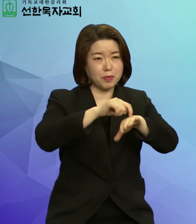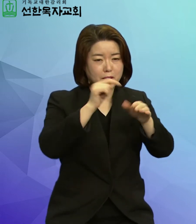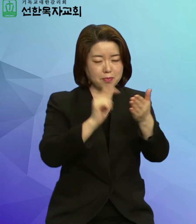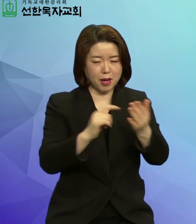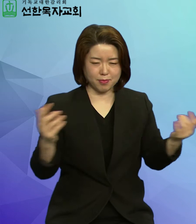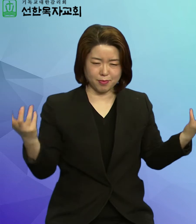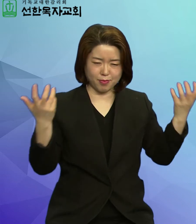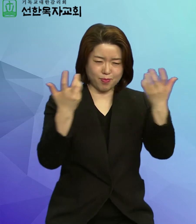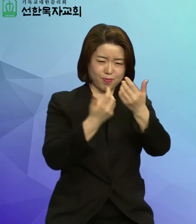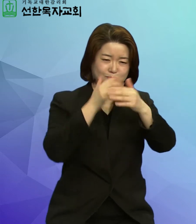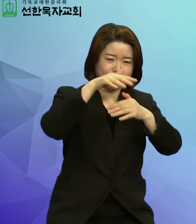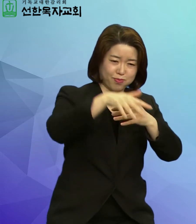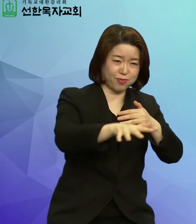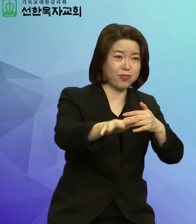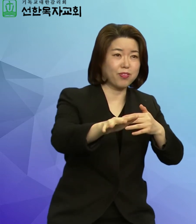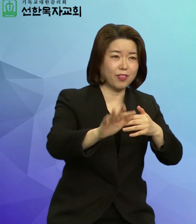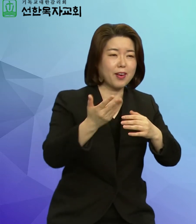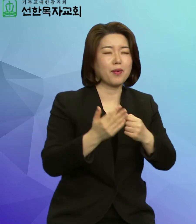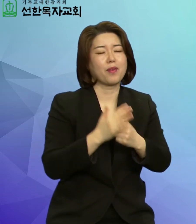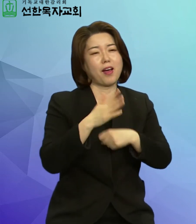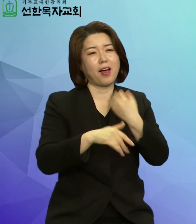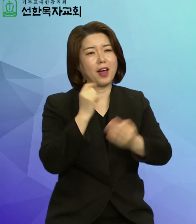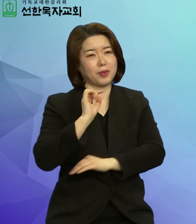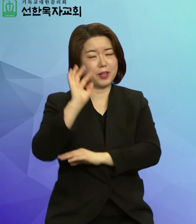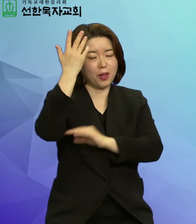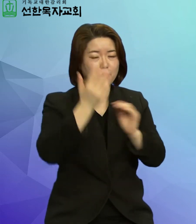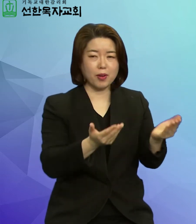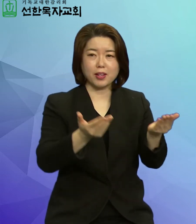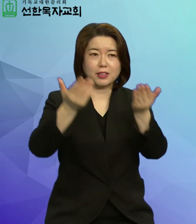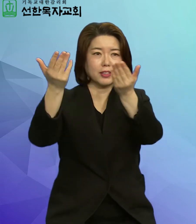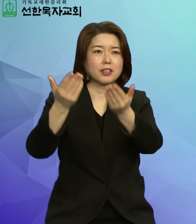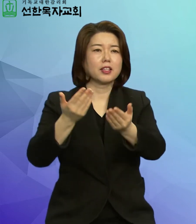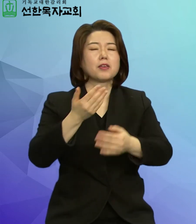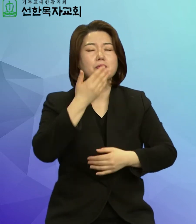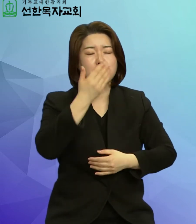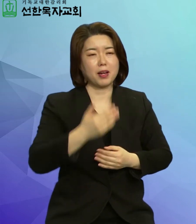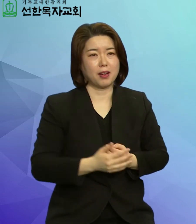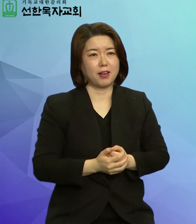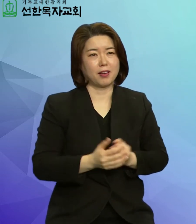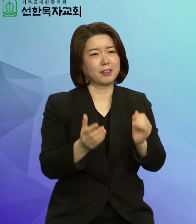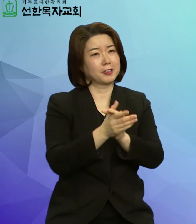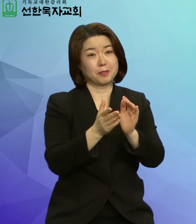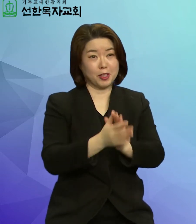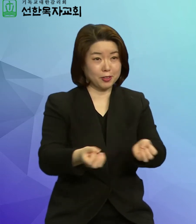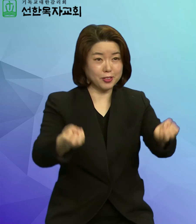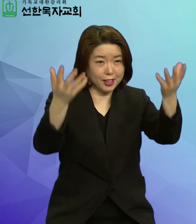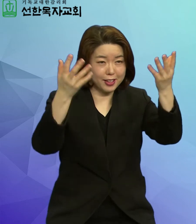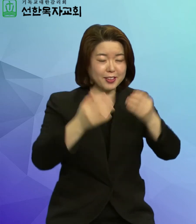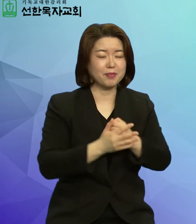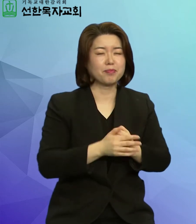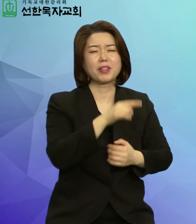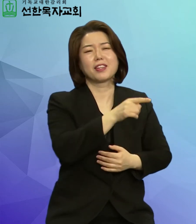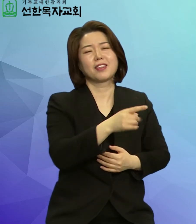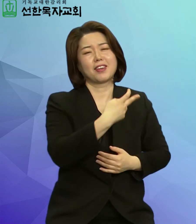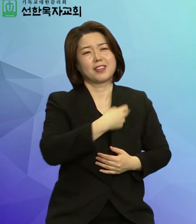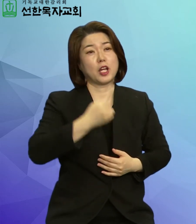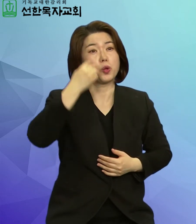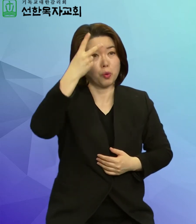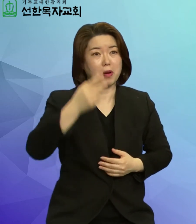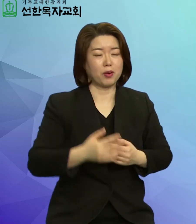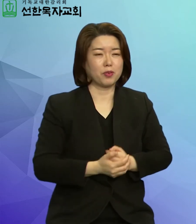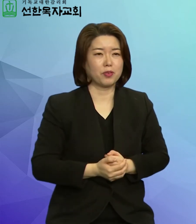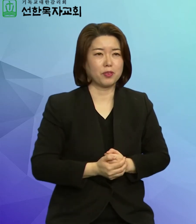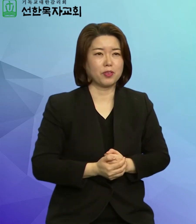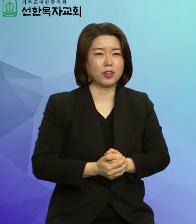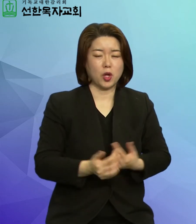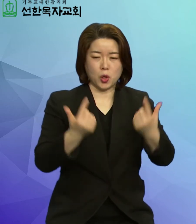마음이 넘치게 하고 하나님께 영광을 돌리게 됩니다. 할렐루야. 이게 사도